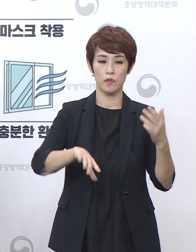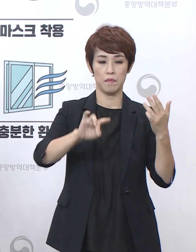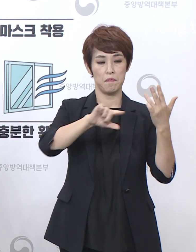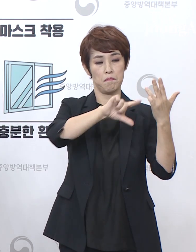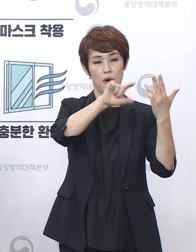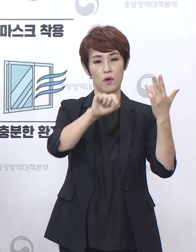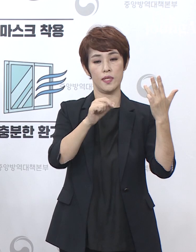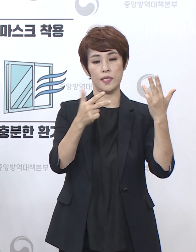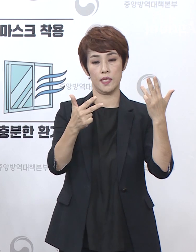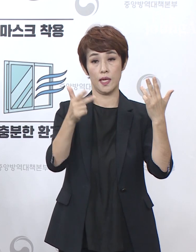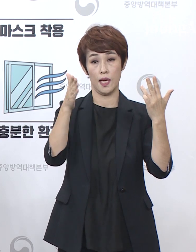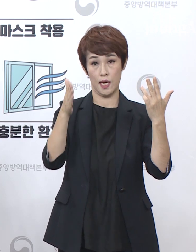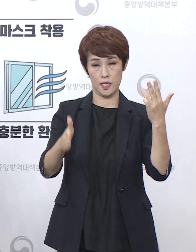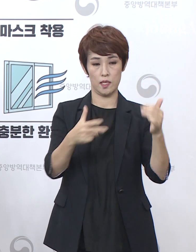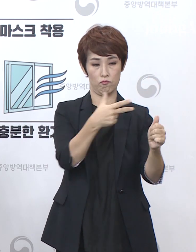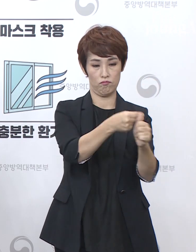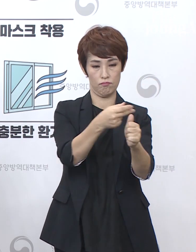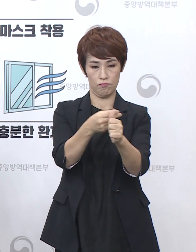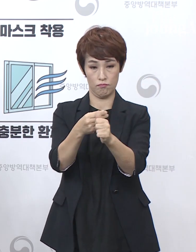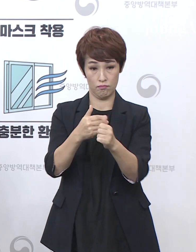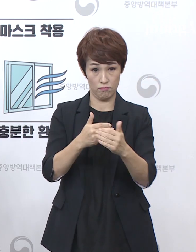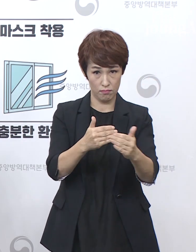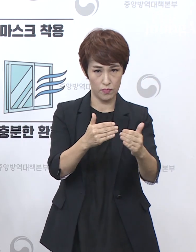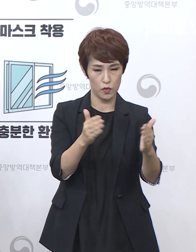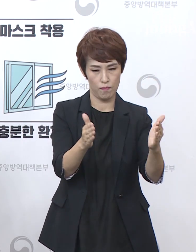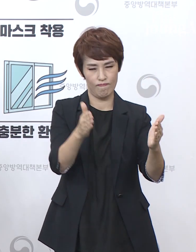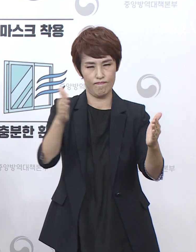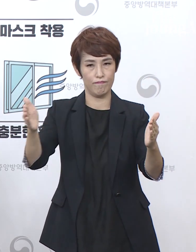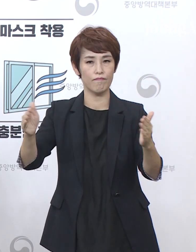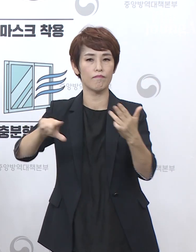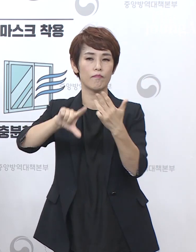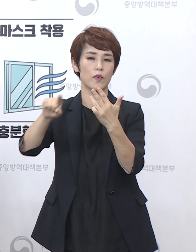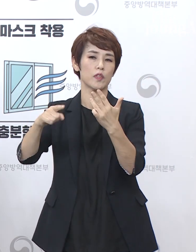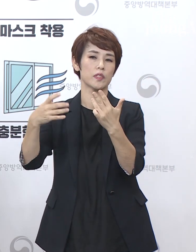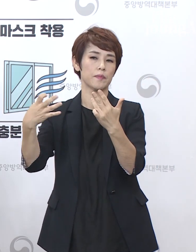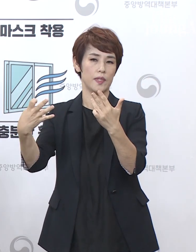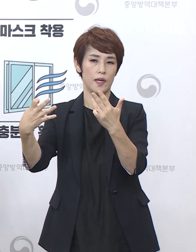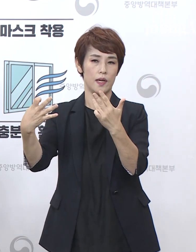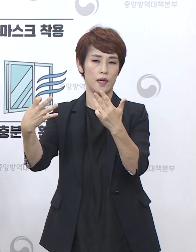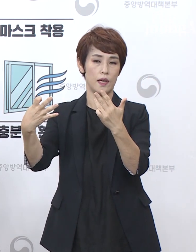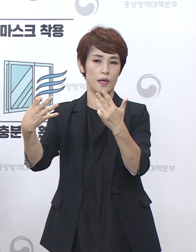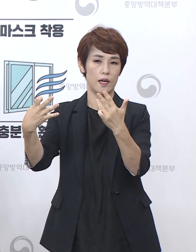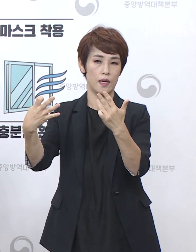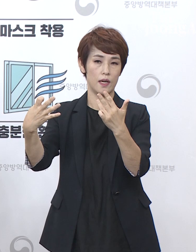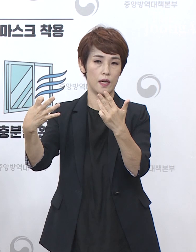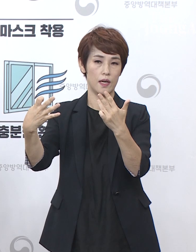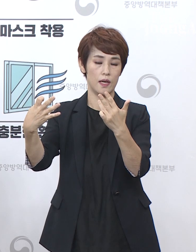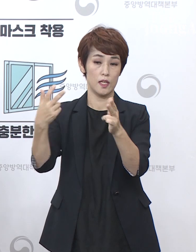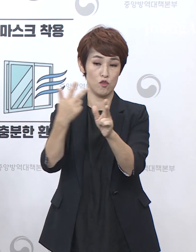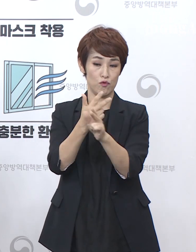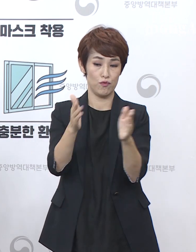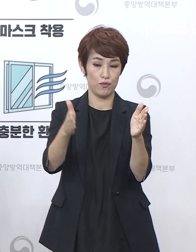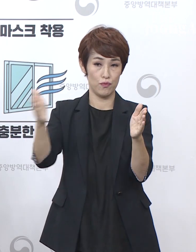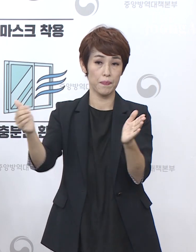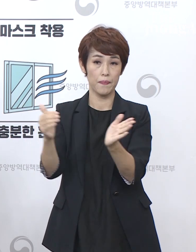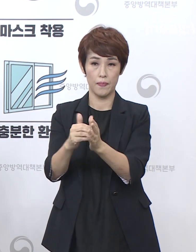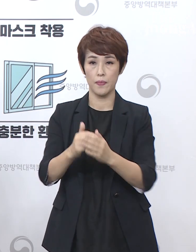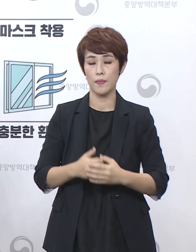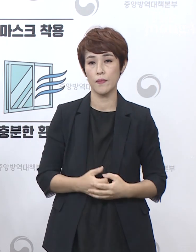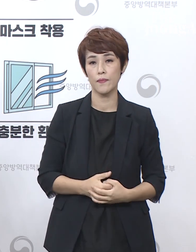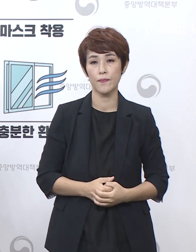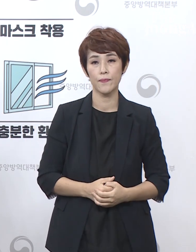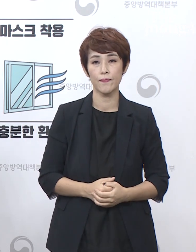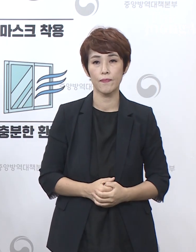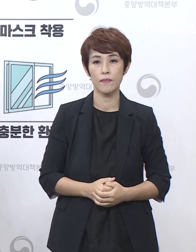7일까지 접종을 진행할 것을 8월 14일 정도로 1주 정도가 순연된 부분이 있고요. 또